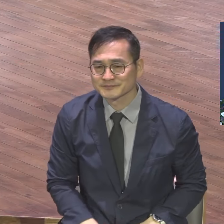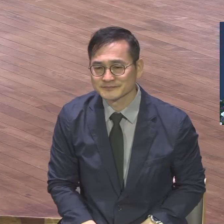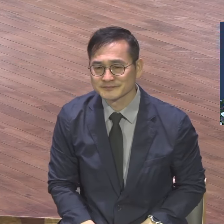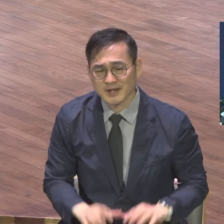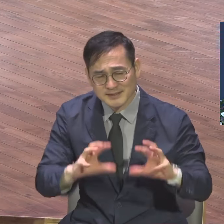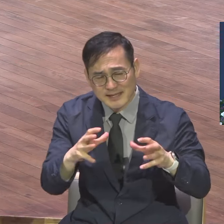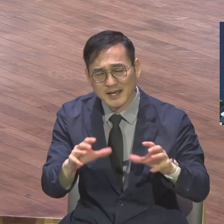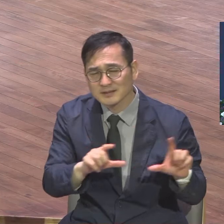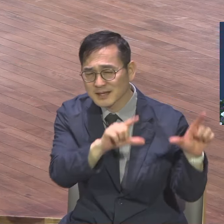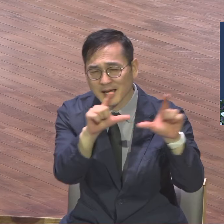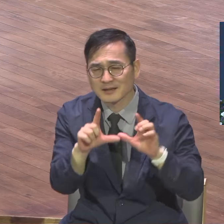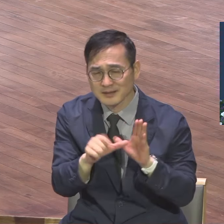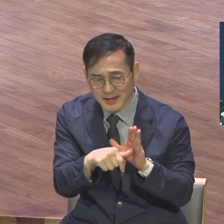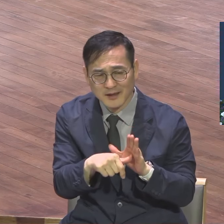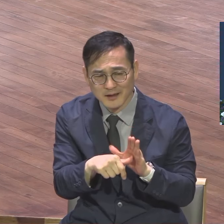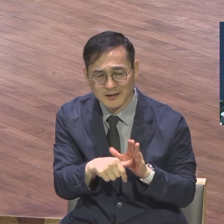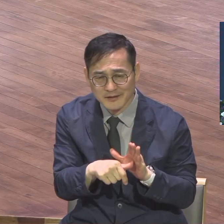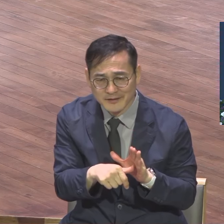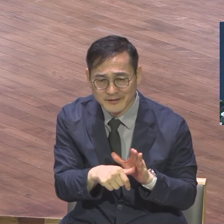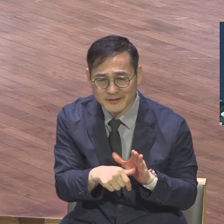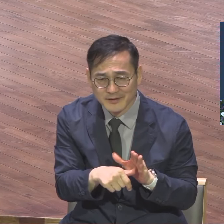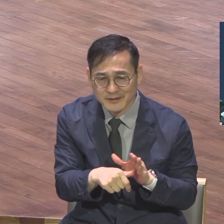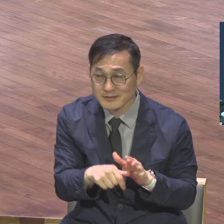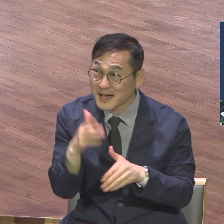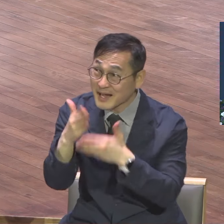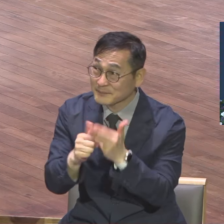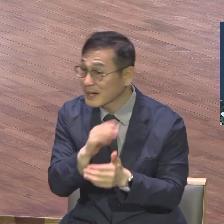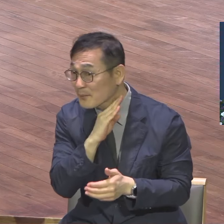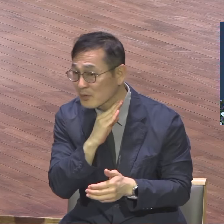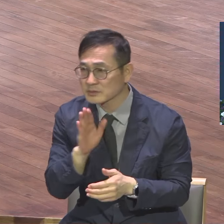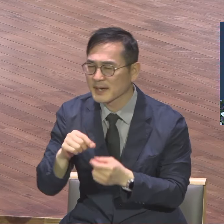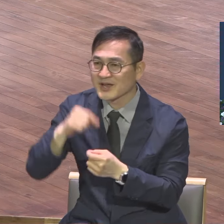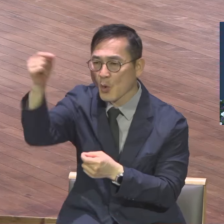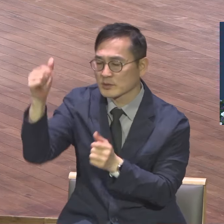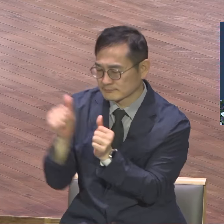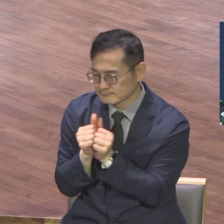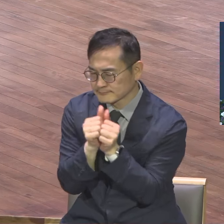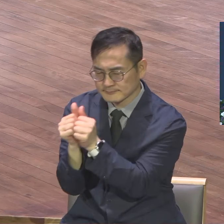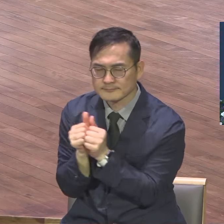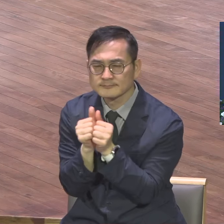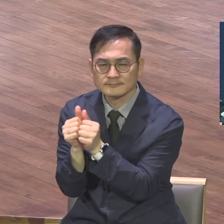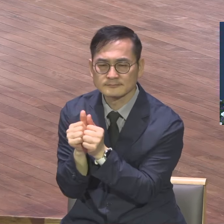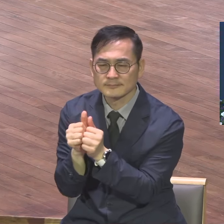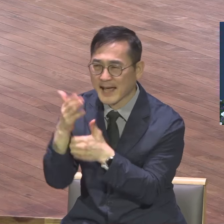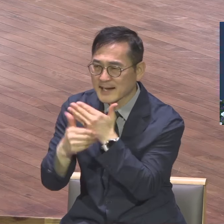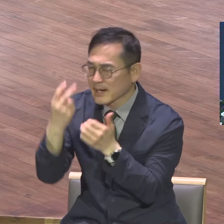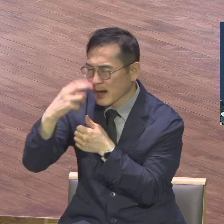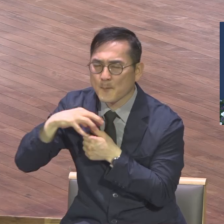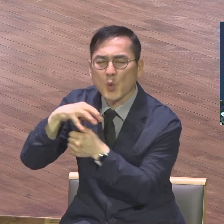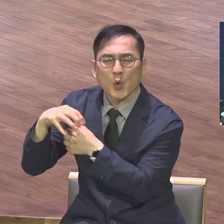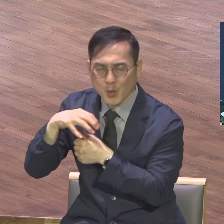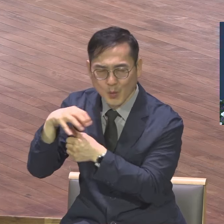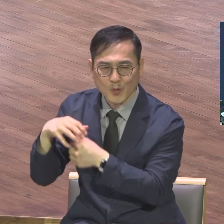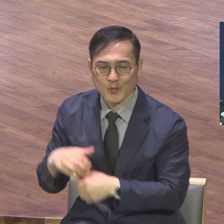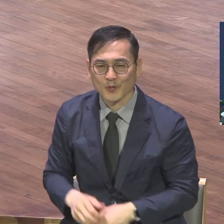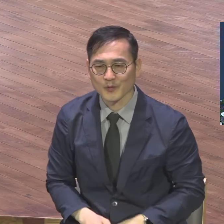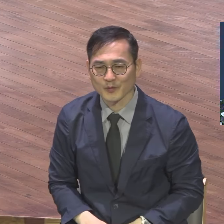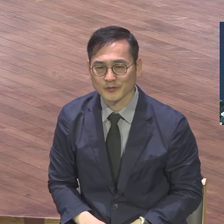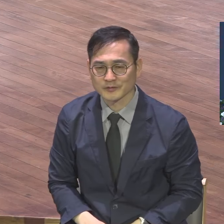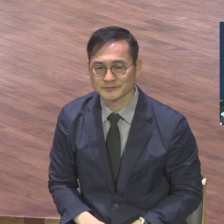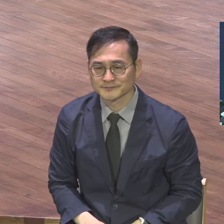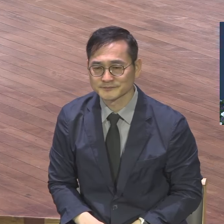눈에 보이지 않지만 영혼이 여러분과 함께 계십니다. 그걸 성령 내주라. 하나님 영이 내 안에 계신, 영접했기